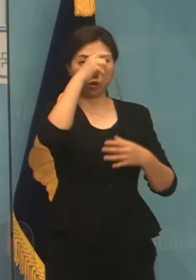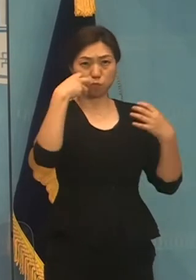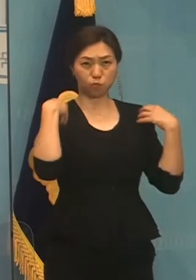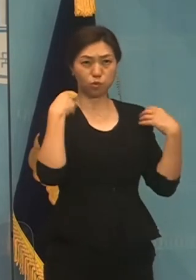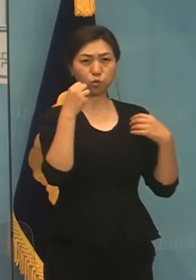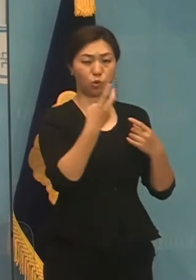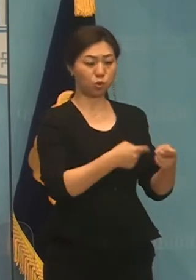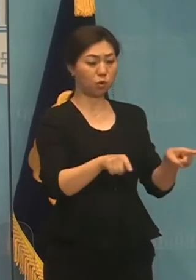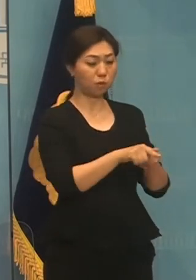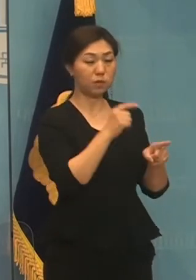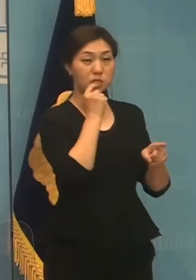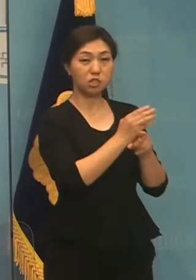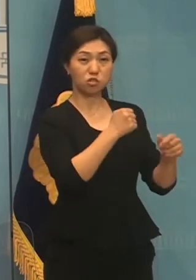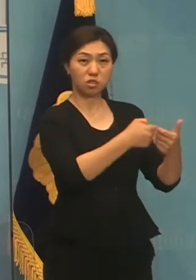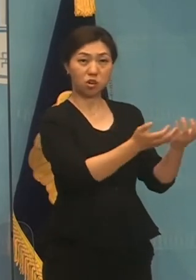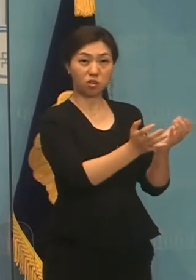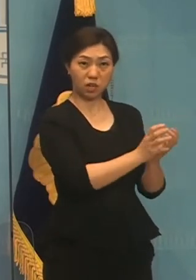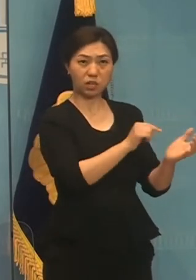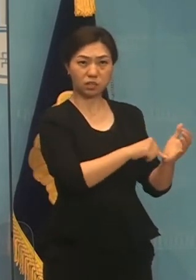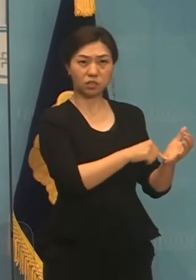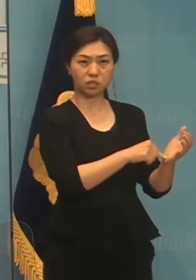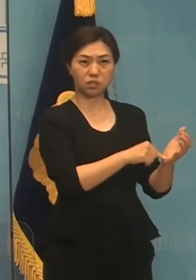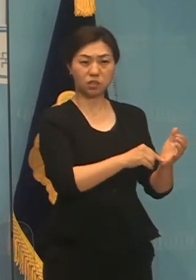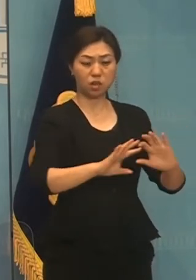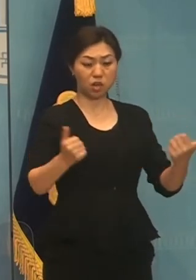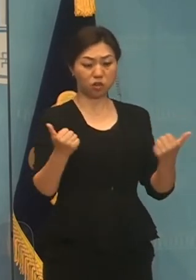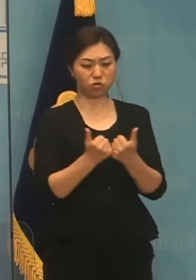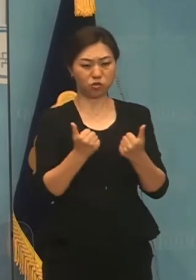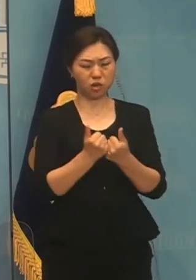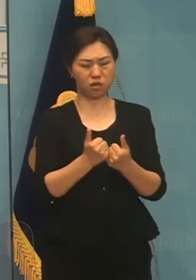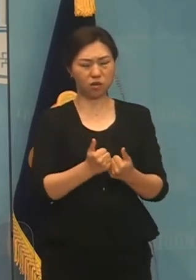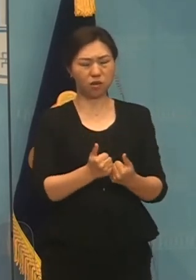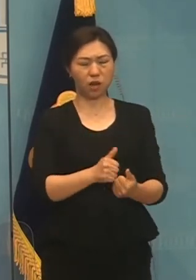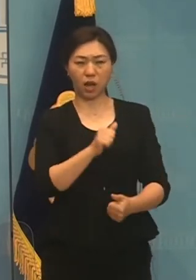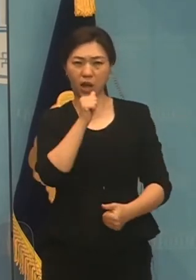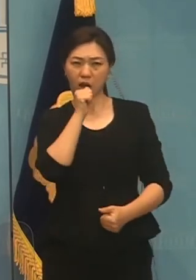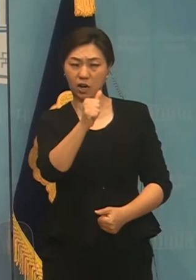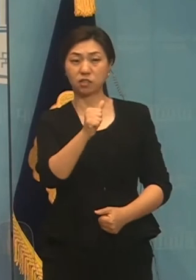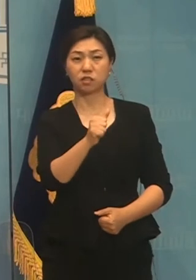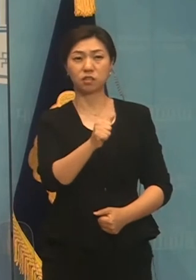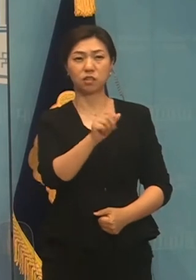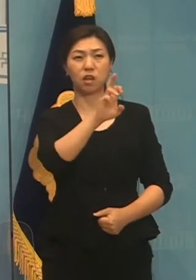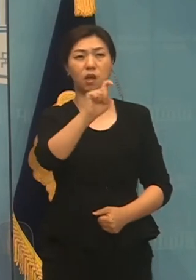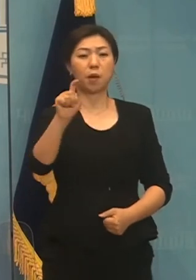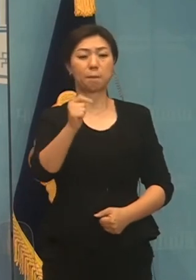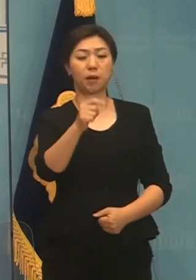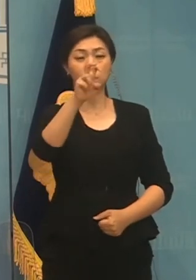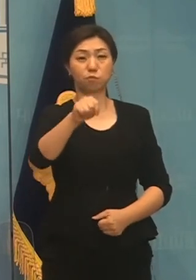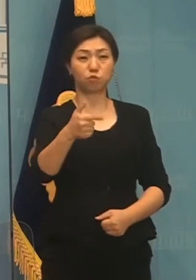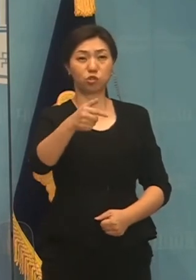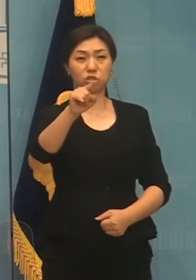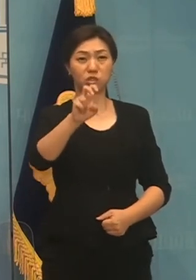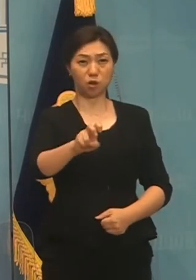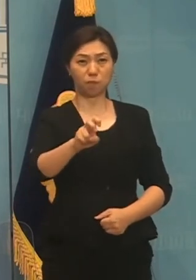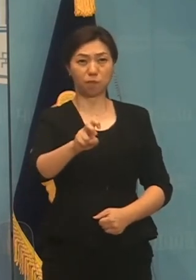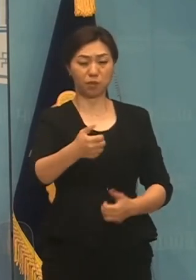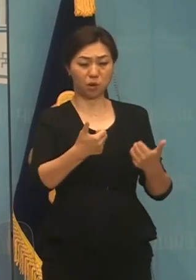결코 수용할 수 없는 판문점 선언의 국회 비준 추진을 즉각 중단하라.